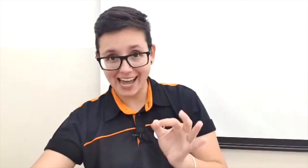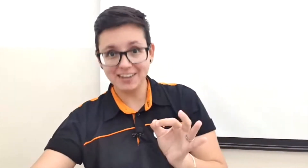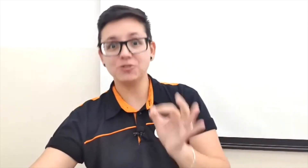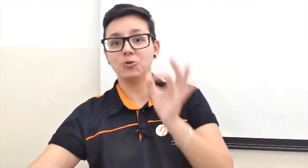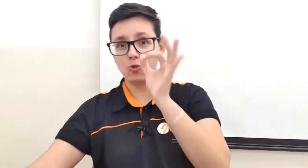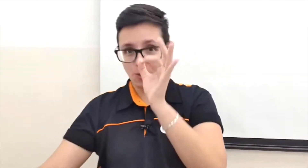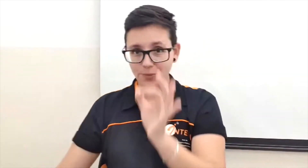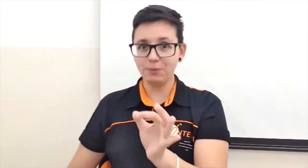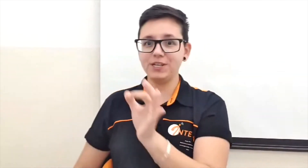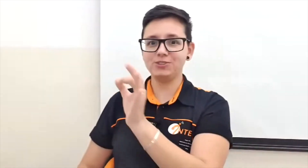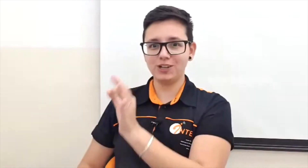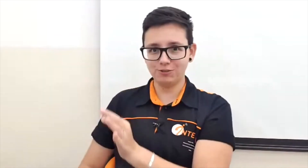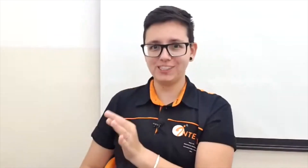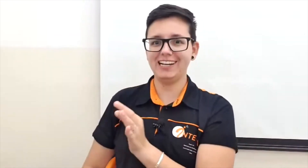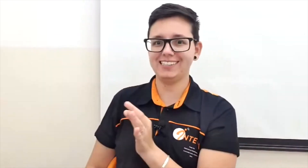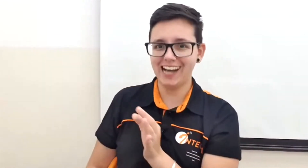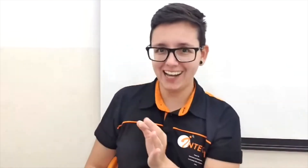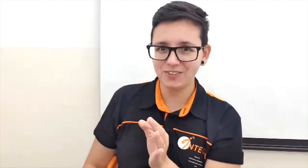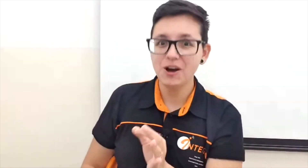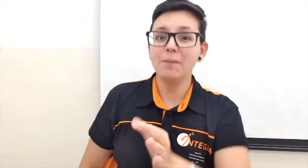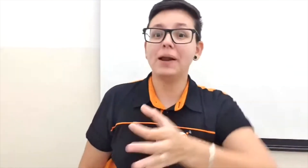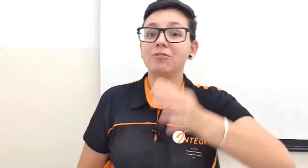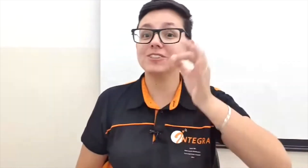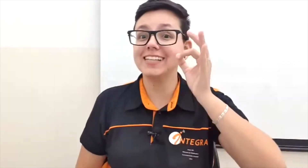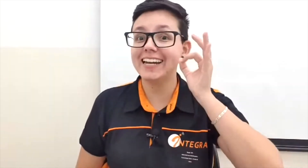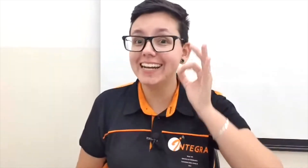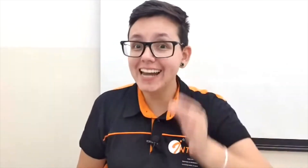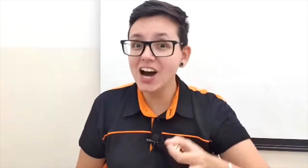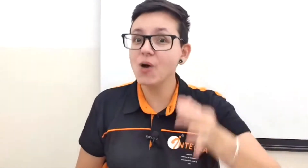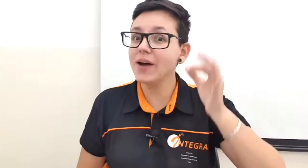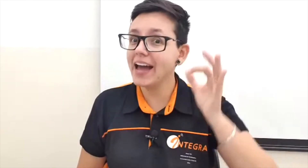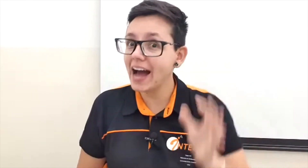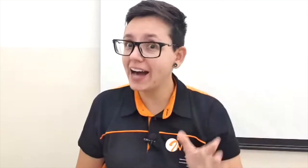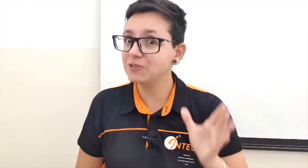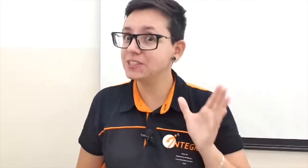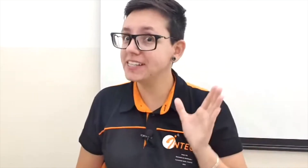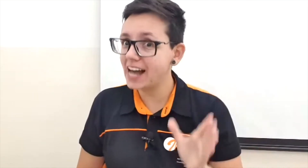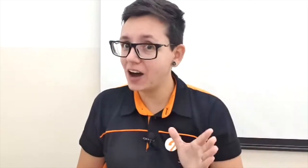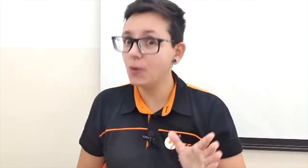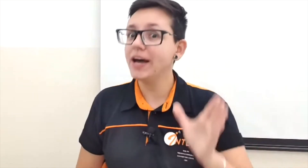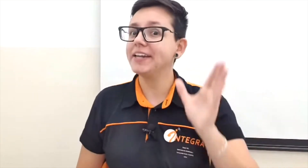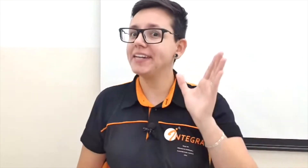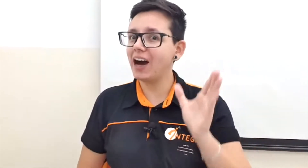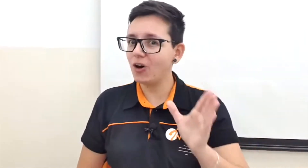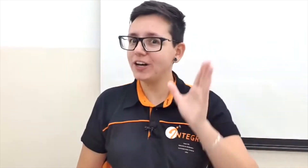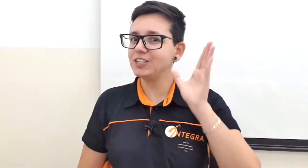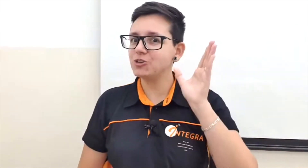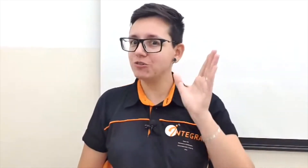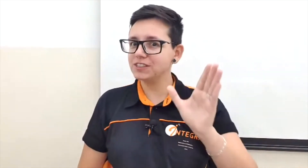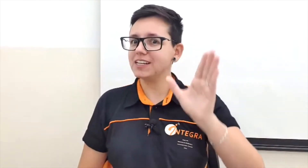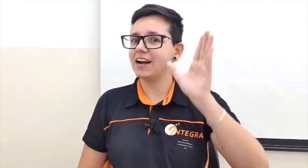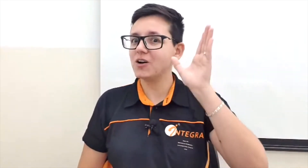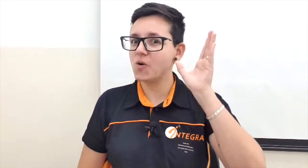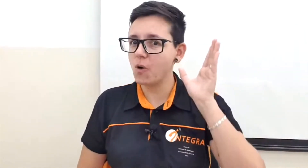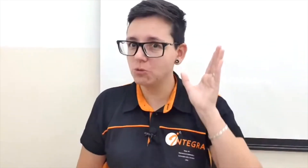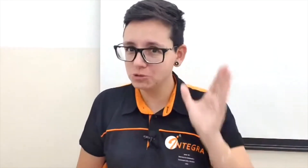sério o compromisso não oficializado para você não errar o sinal na hora de conversar com o